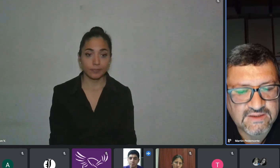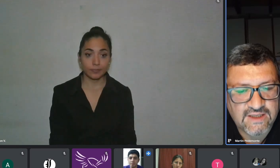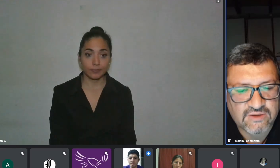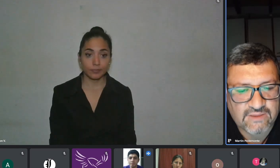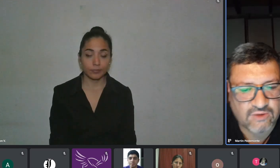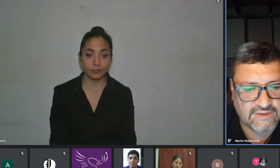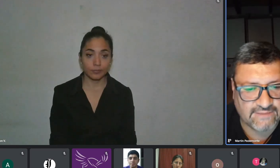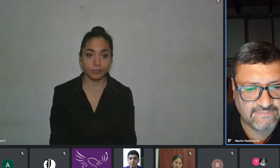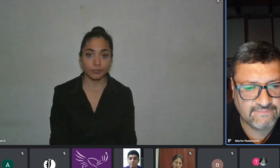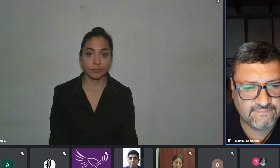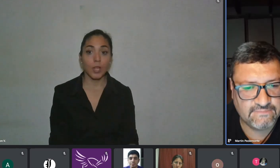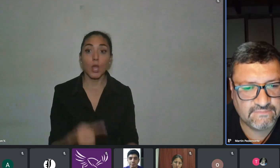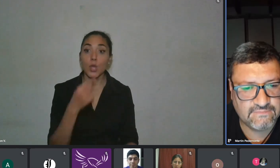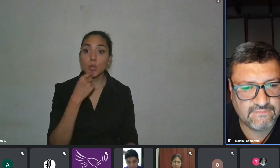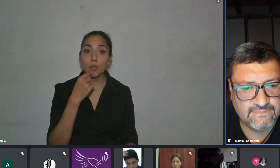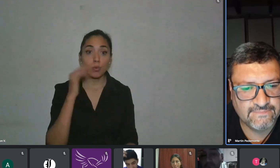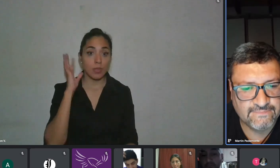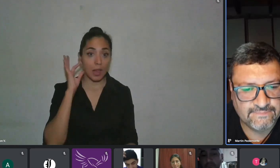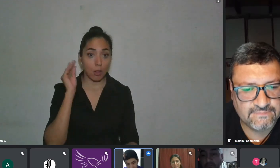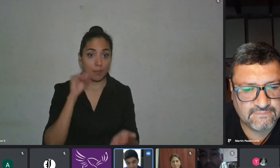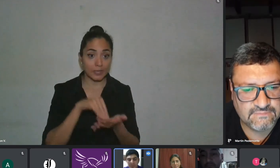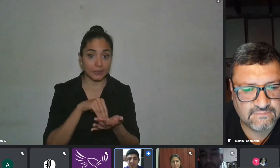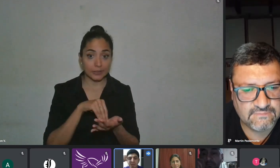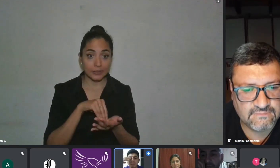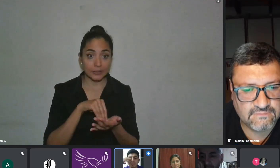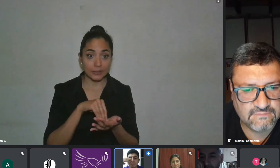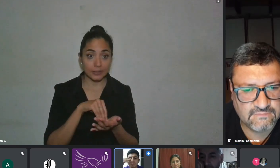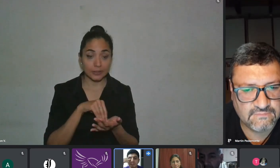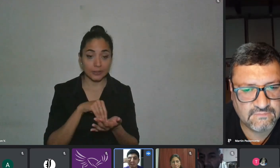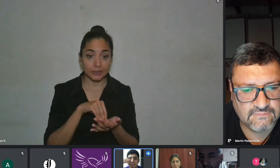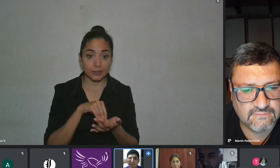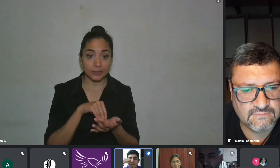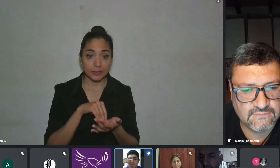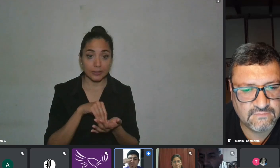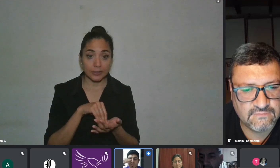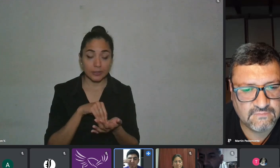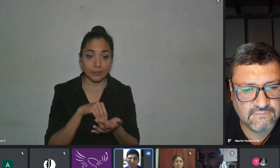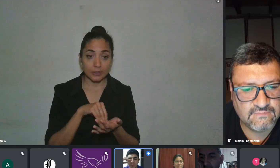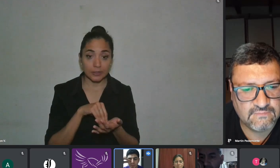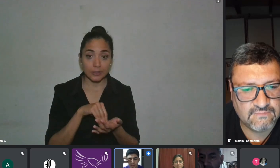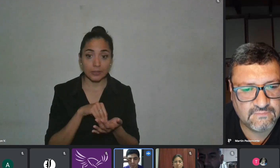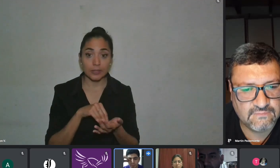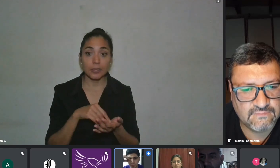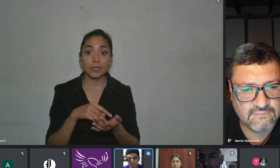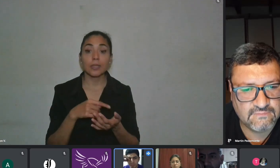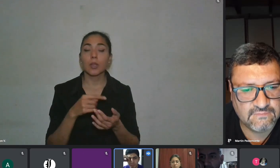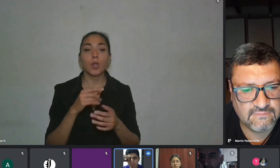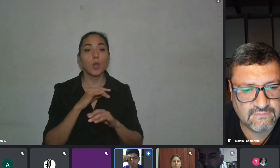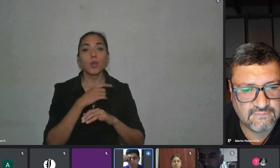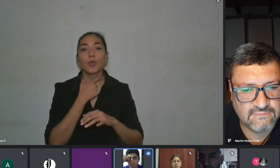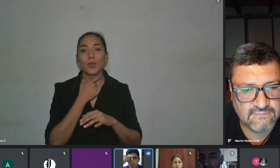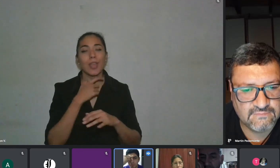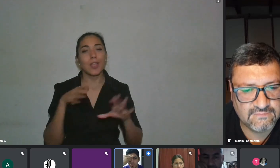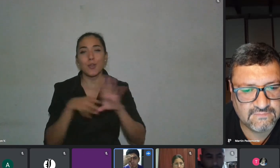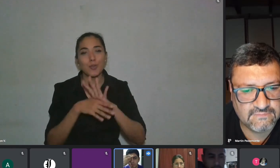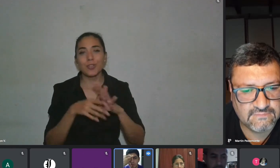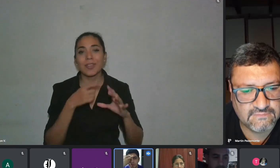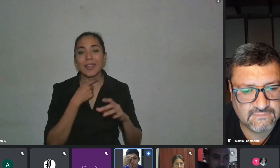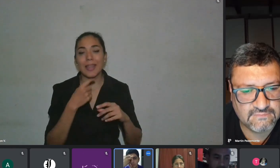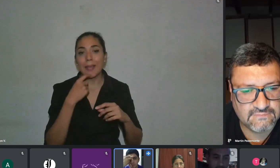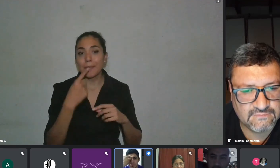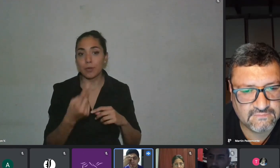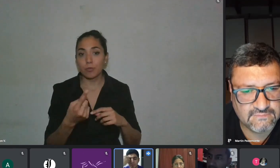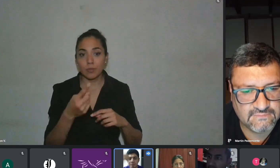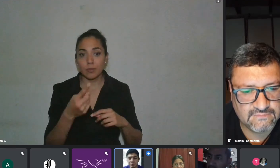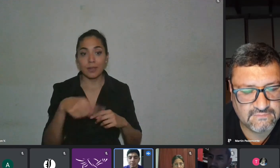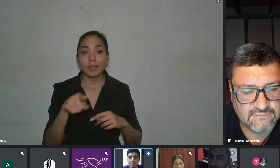No sé si hay otra Eh, pregunta. no, sí, eso le quería decir que si quieren preguntar, que pregunten antes que ya termine, que el profe ahora a